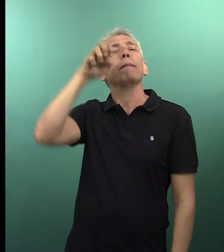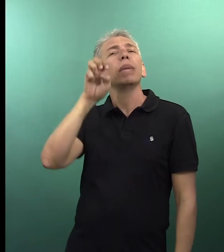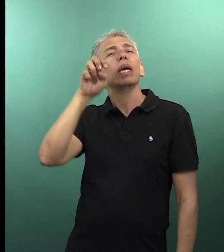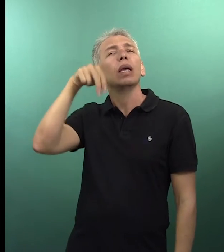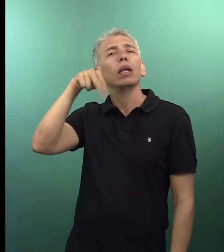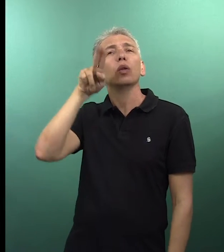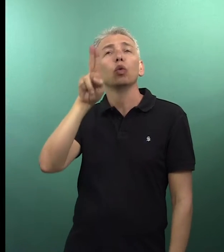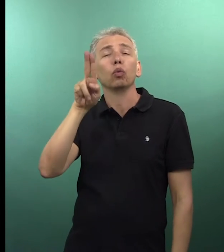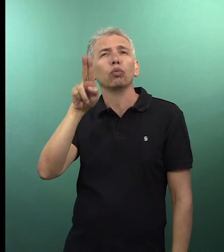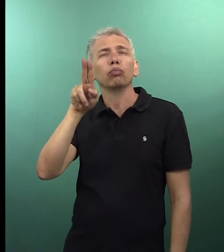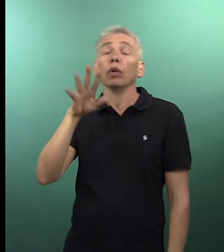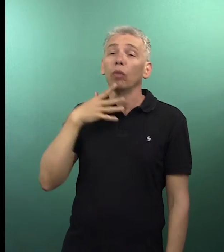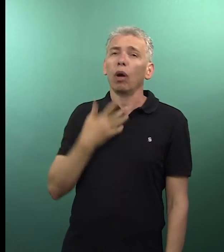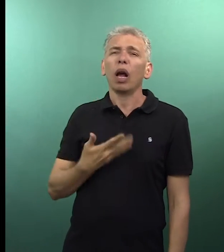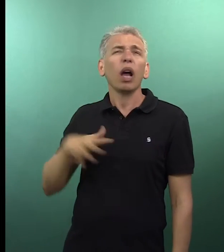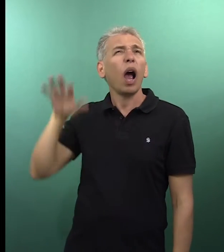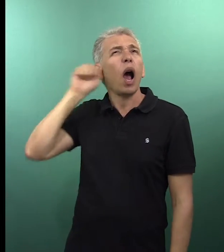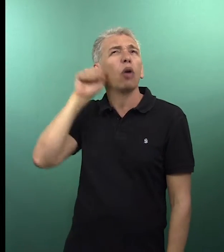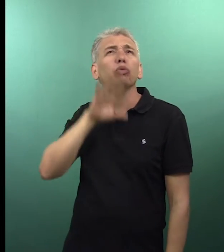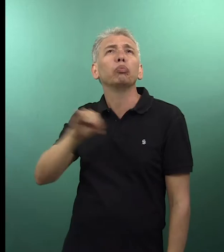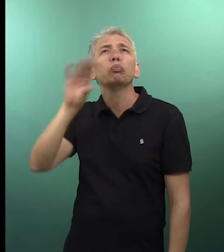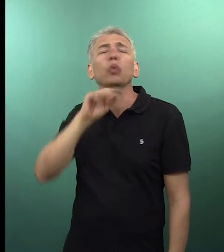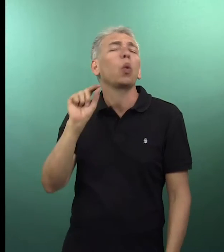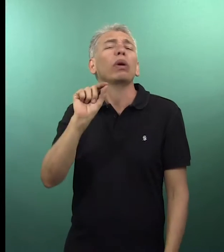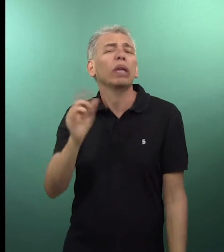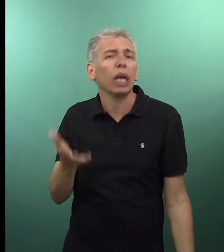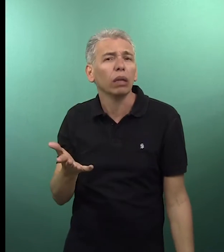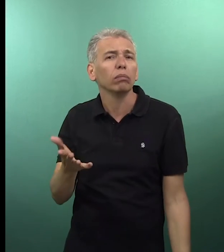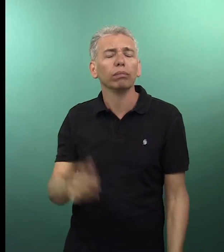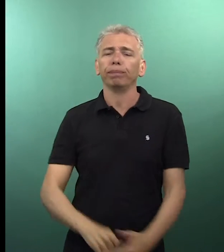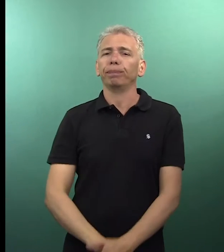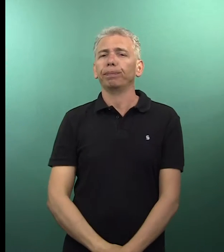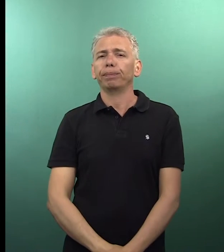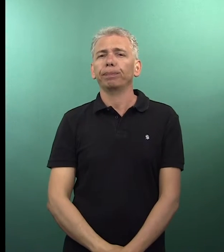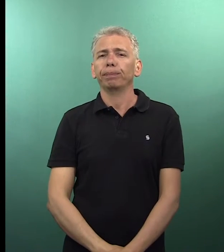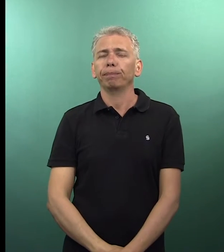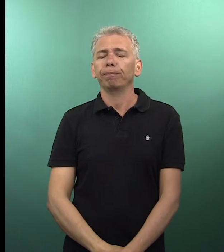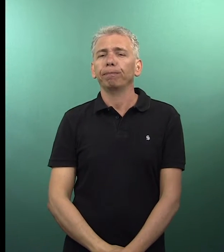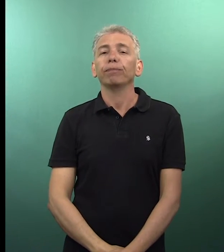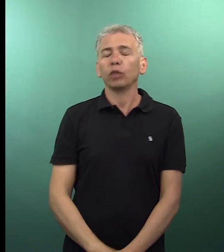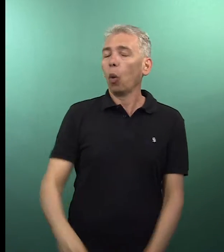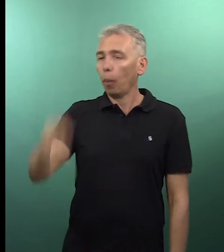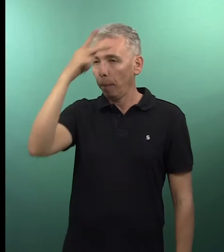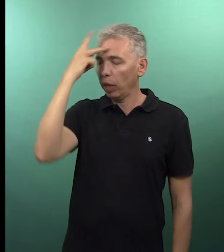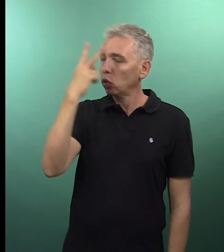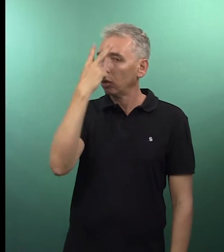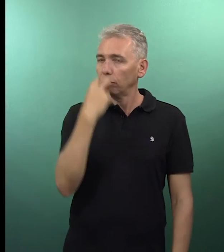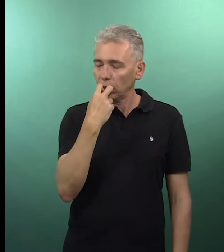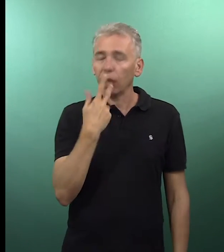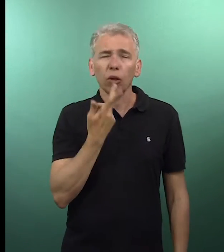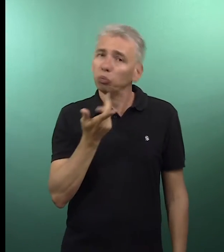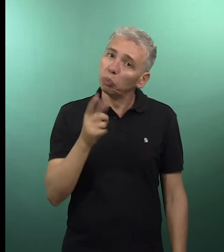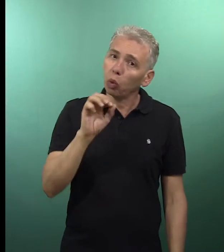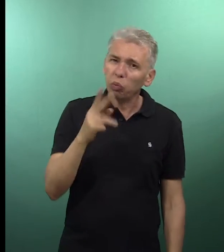prestadora quando for o caso inciso 15 vídeo chamadas aplicações de conversação em tempo real por meio